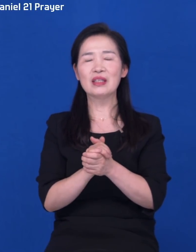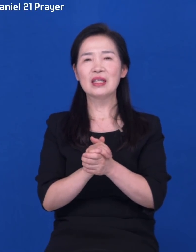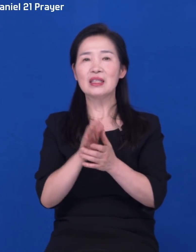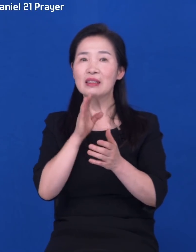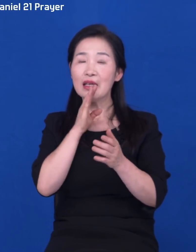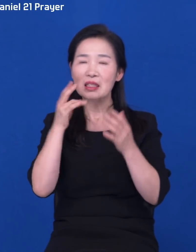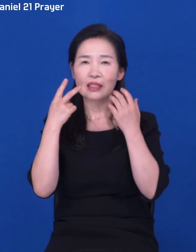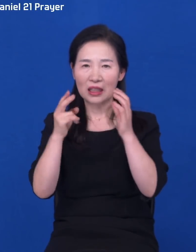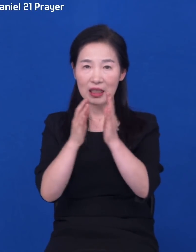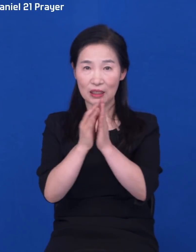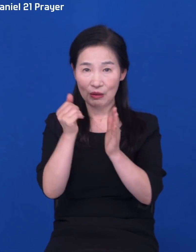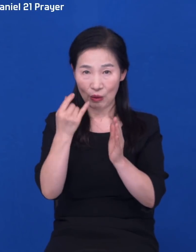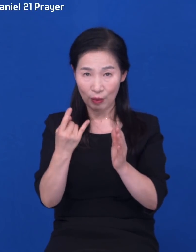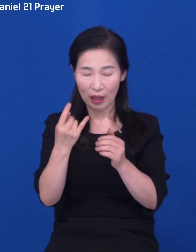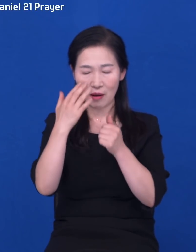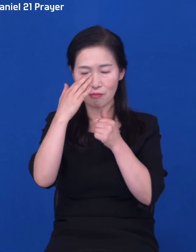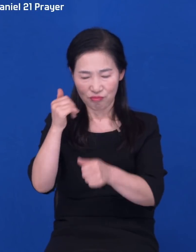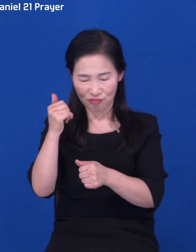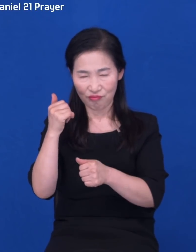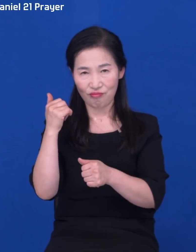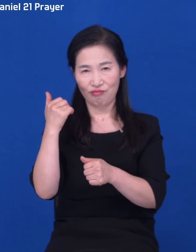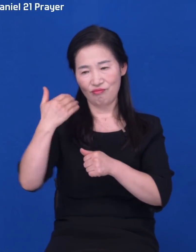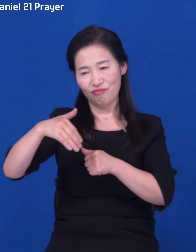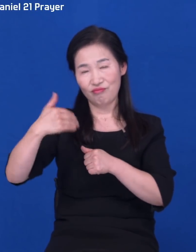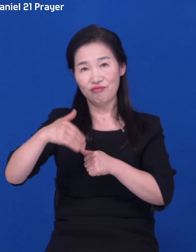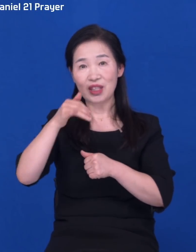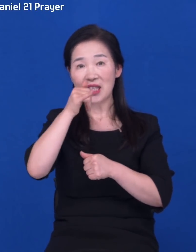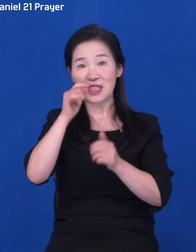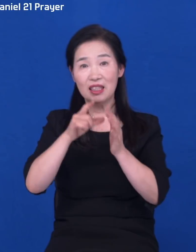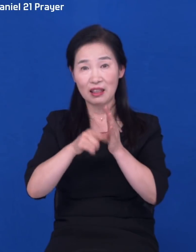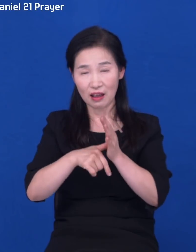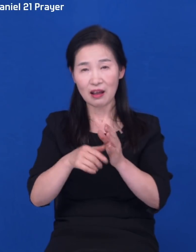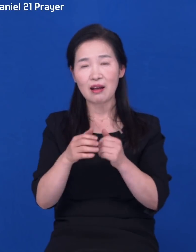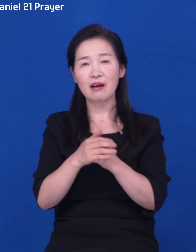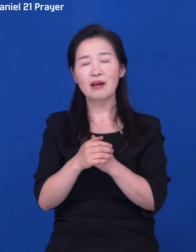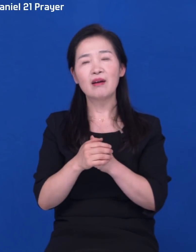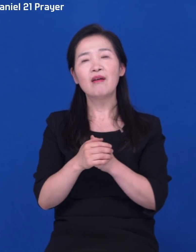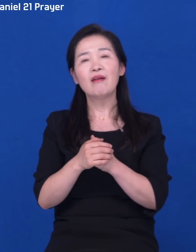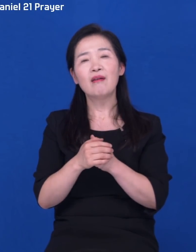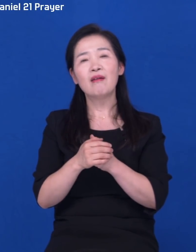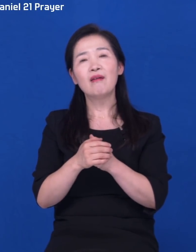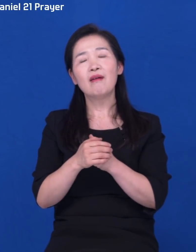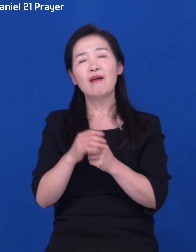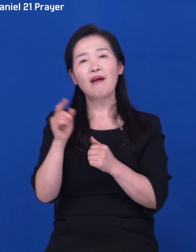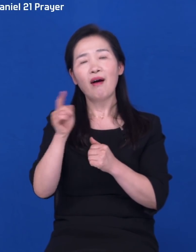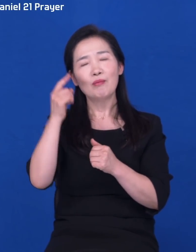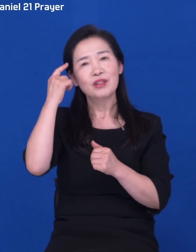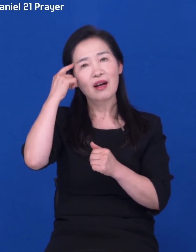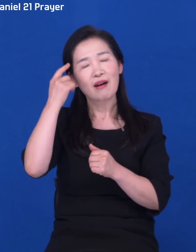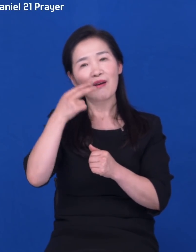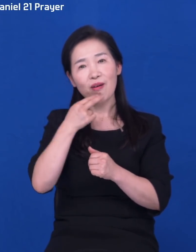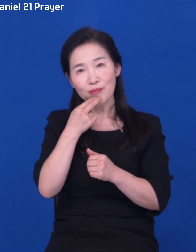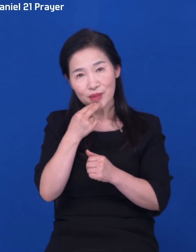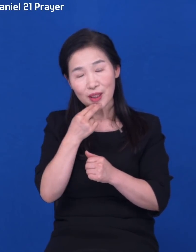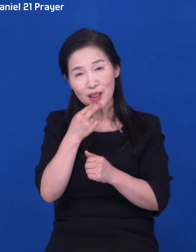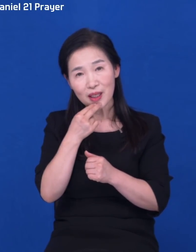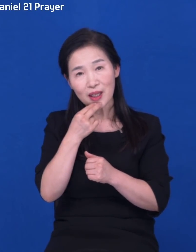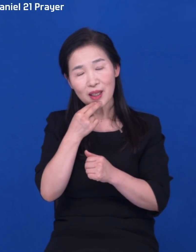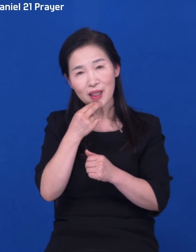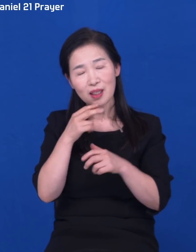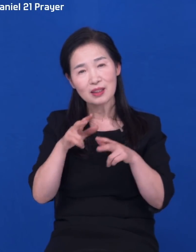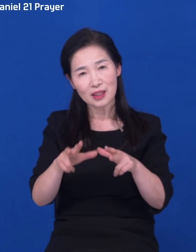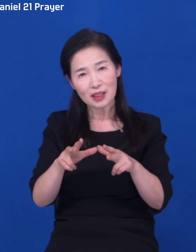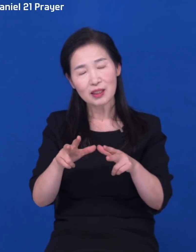기도회 처음에 이제 나와달라는 요청을 받았을 때 그냥 아무 생각 없이 지금 주님과